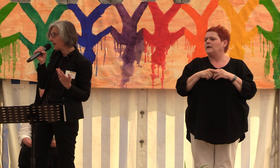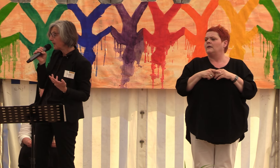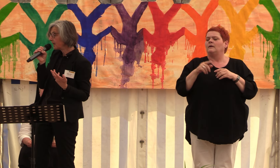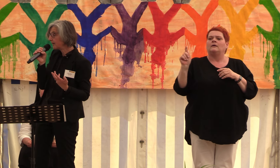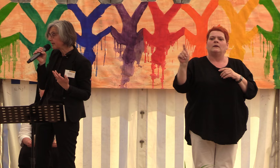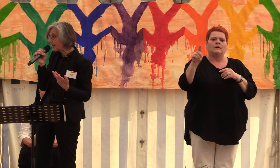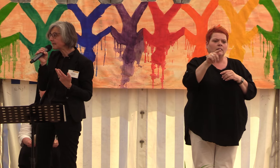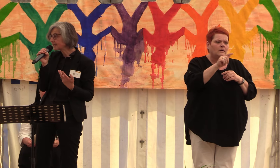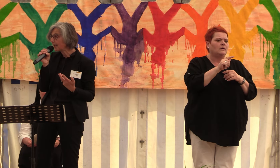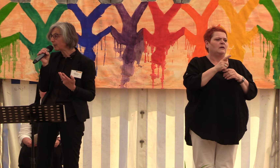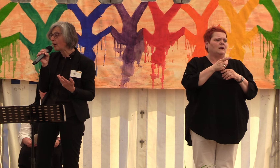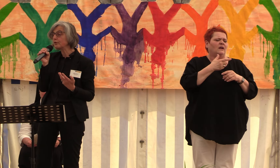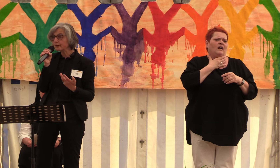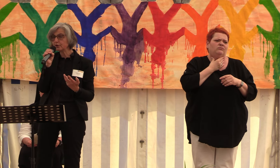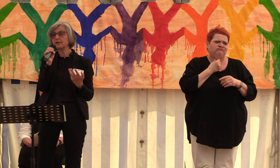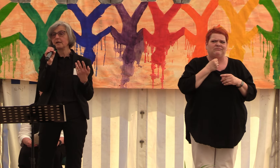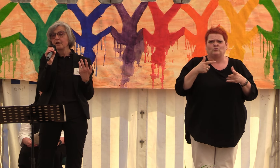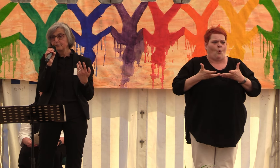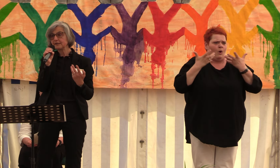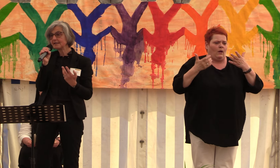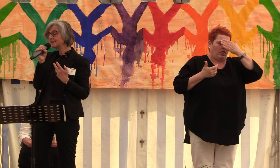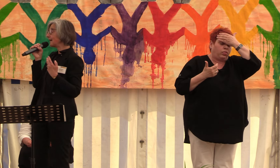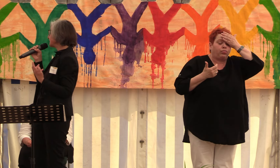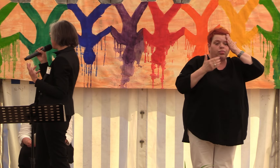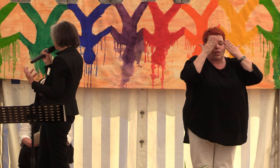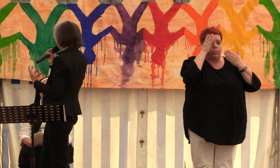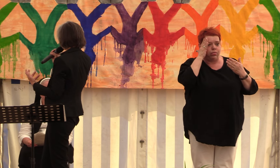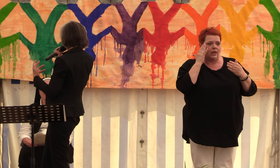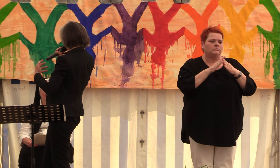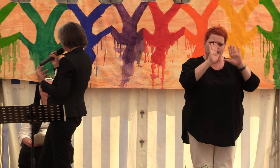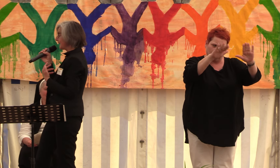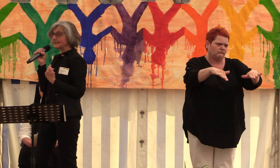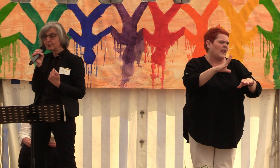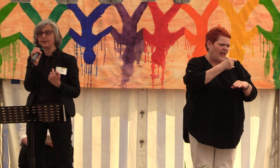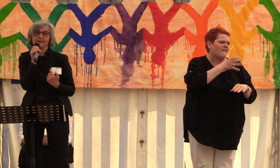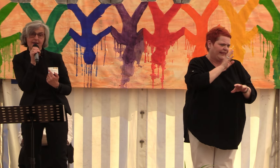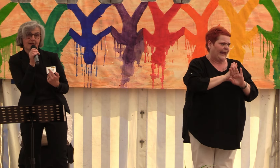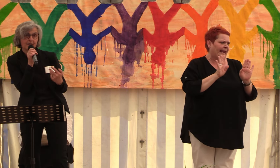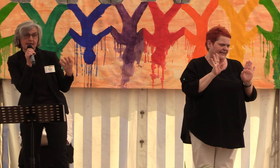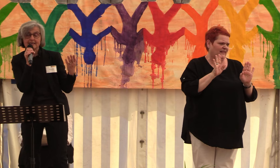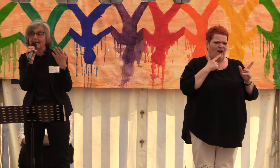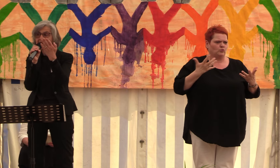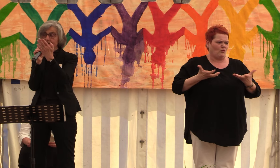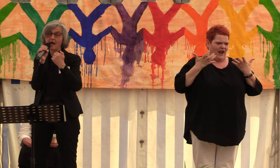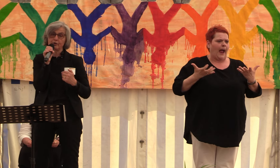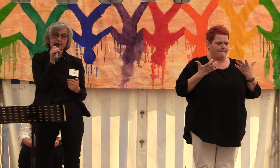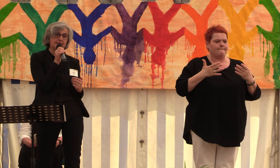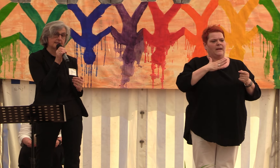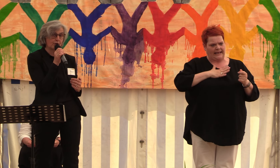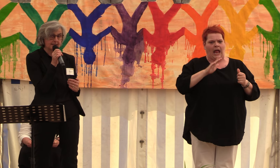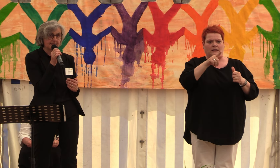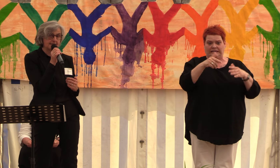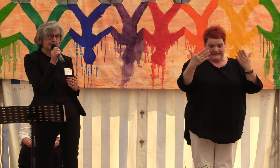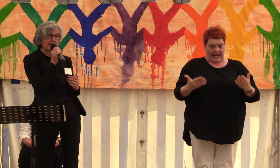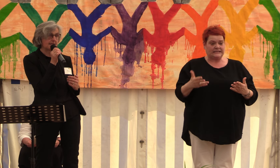andere ein Getränk brauchen würde, wir sind da sehr frei und flexibel, kann gerne auch während